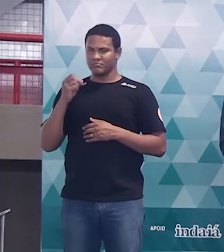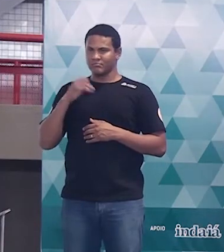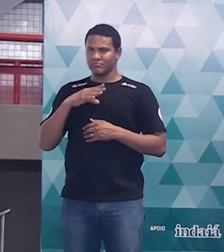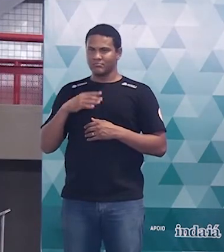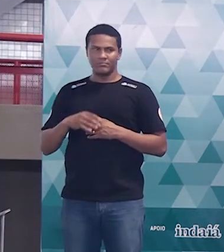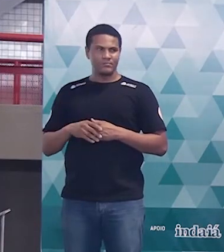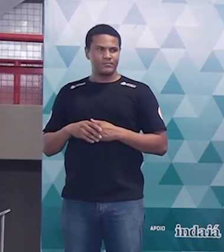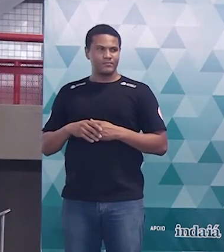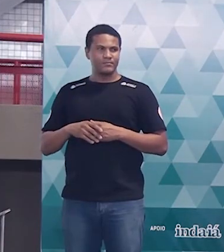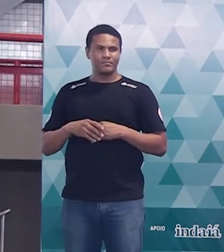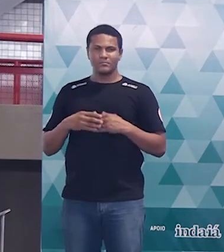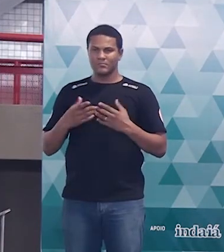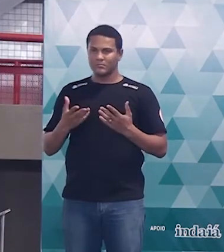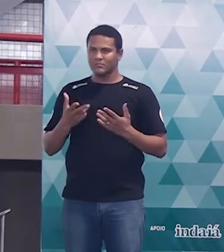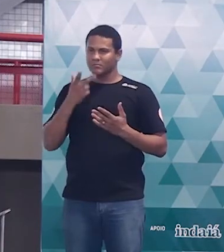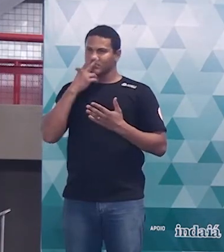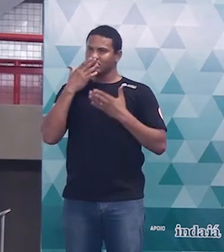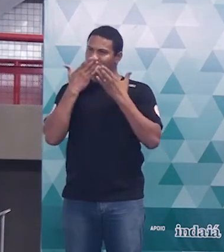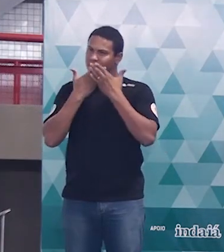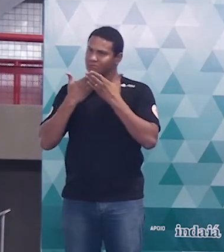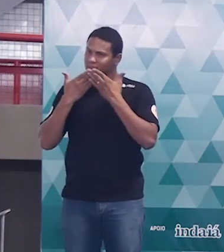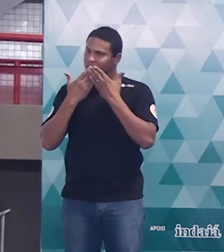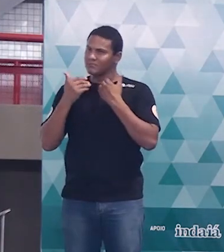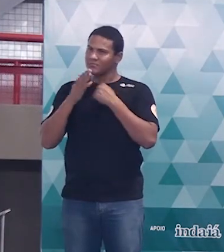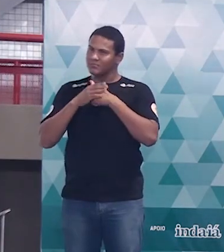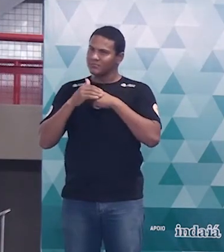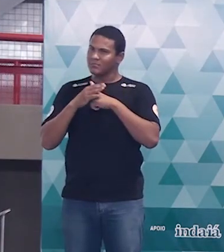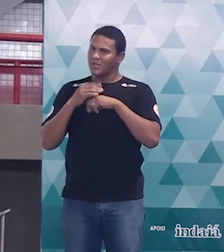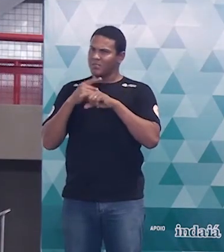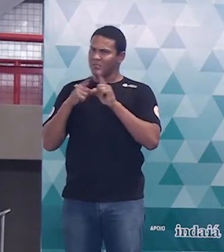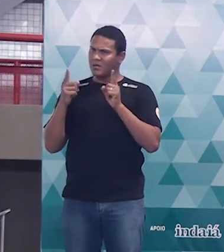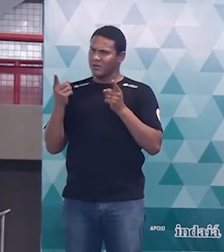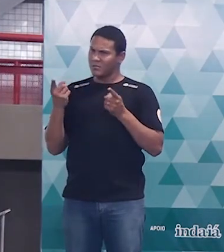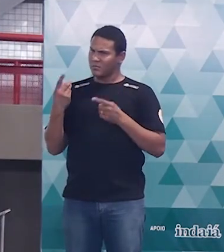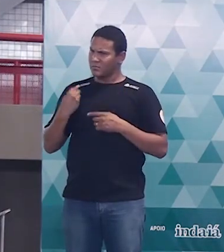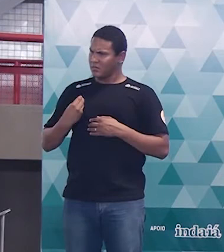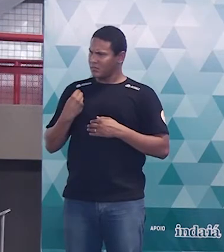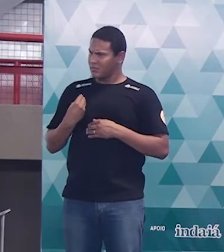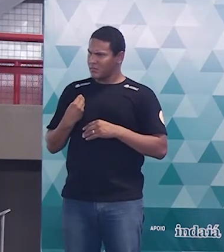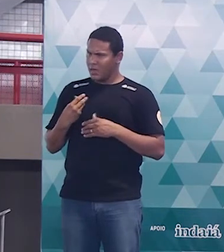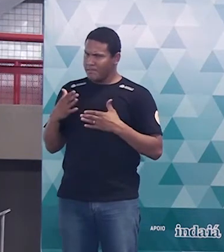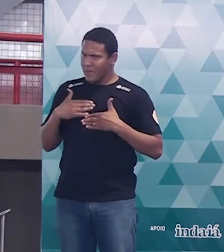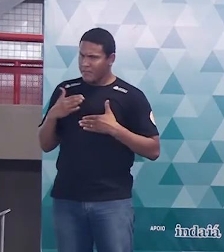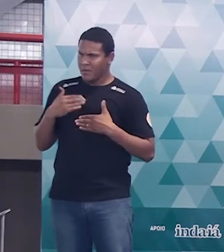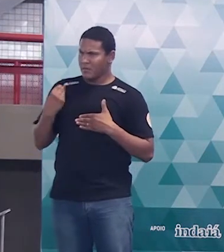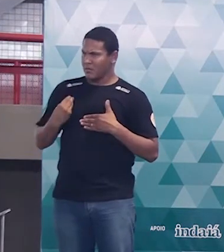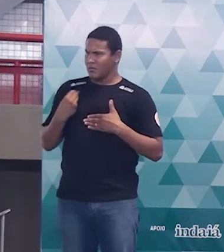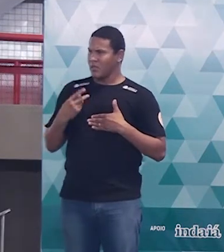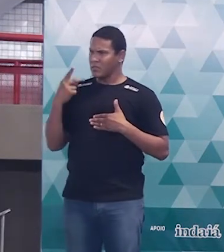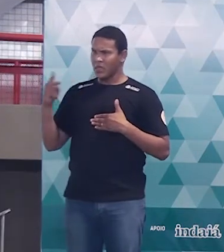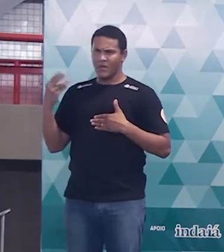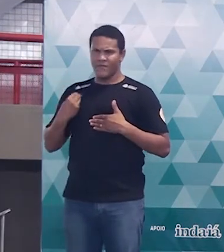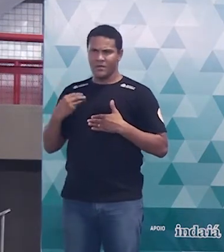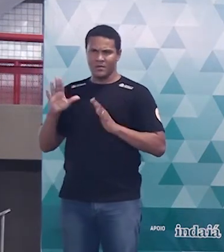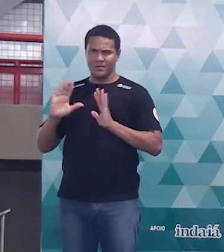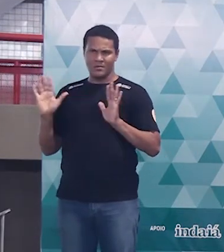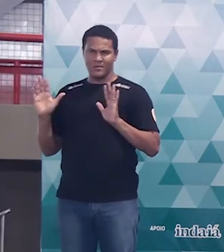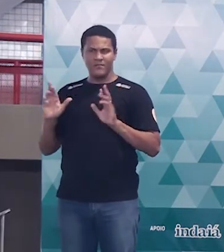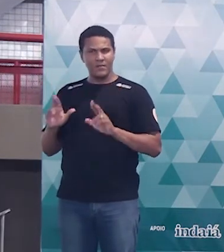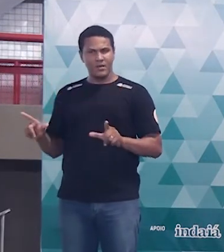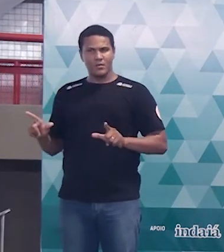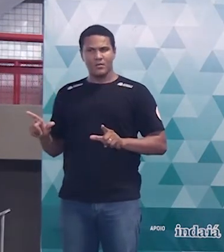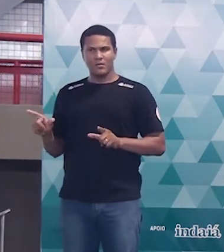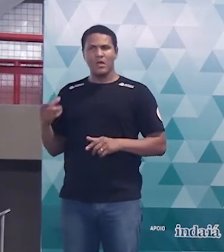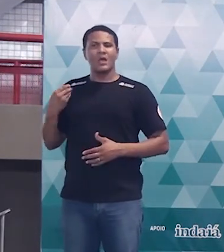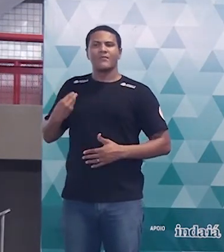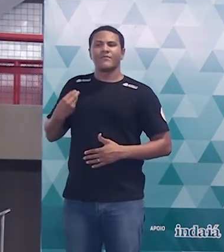Faça, seja gentil, agrade seu amor, mas viver em função do outro, a vida é sua, meu chapa, minha chapa. Tá? Então viver